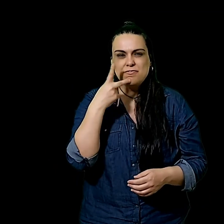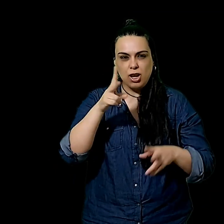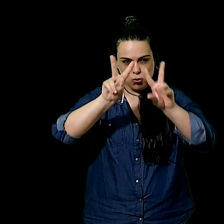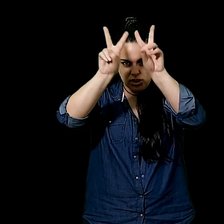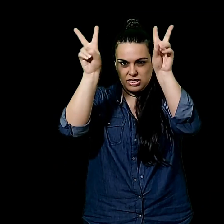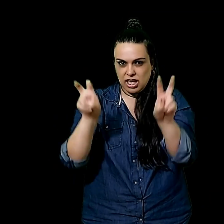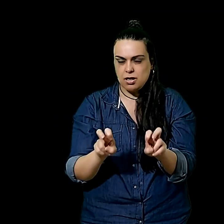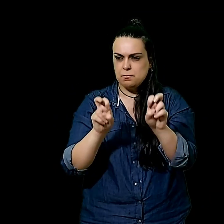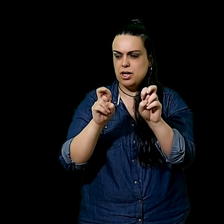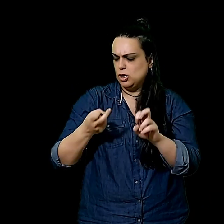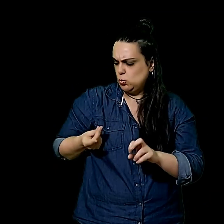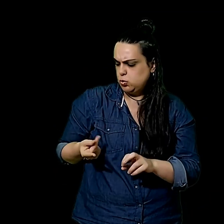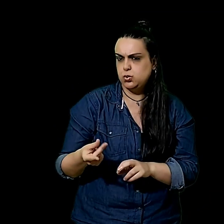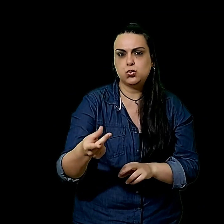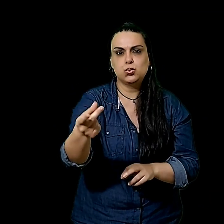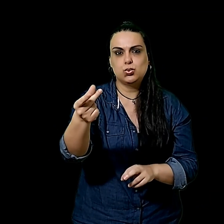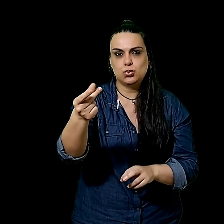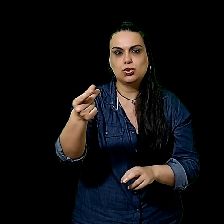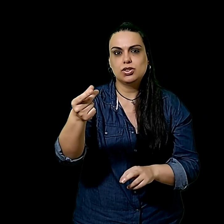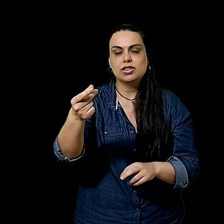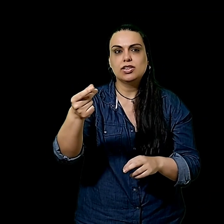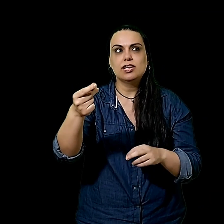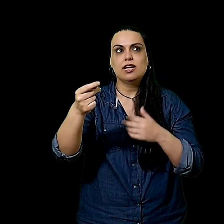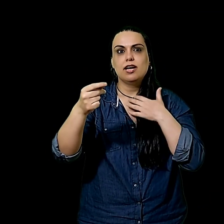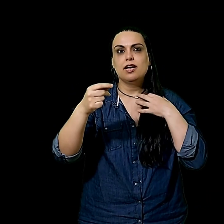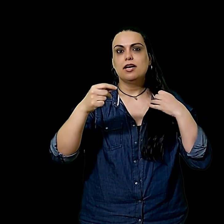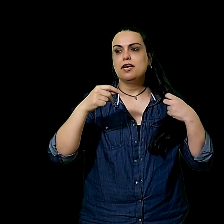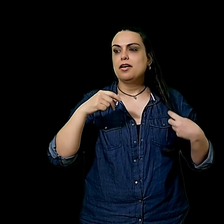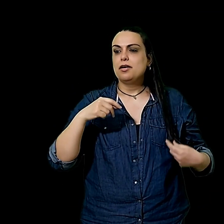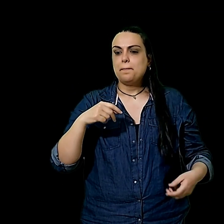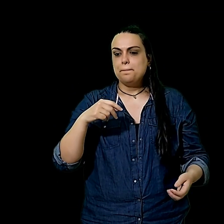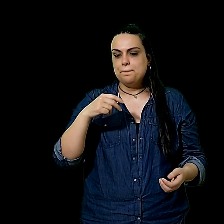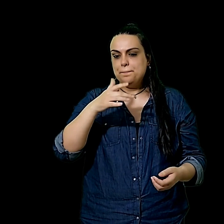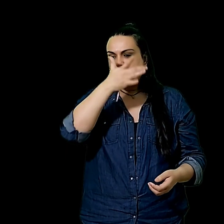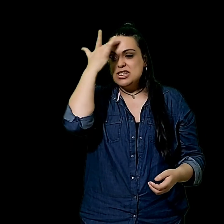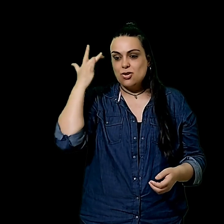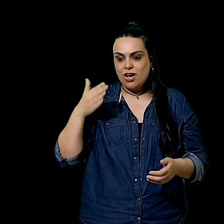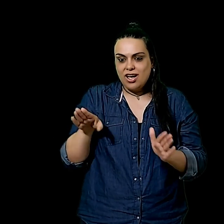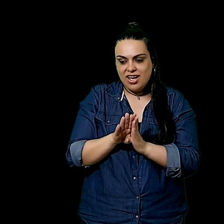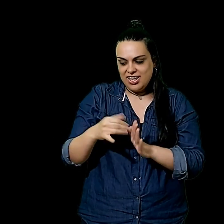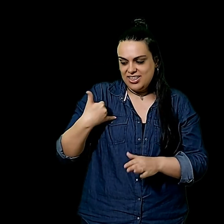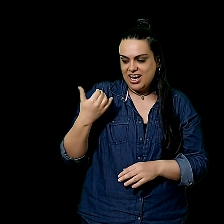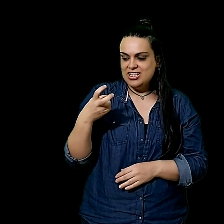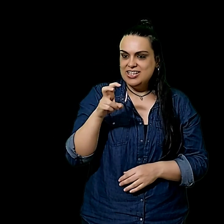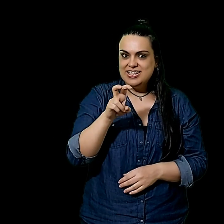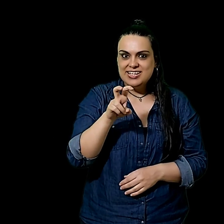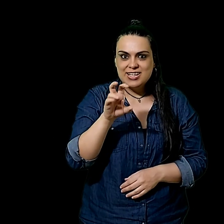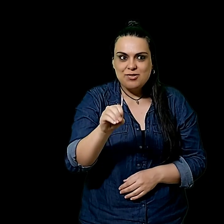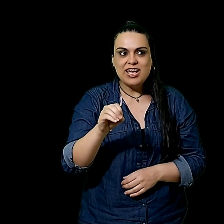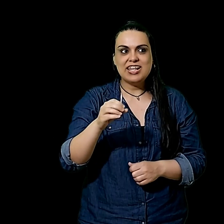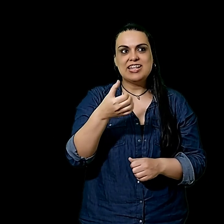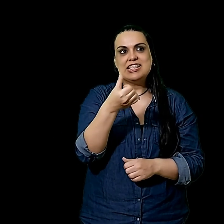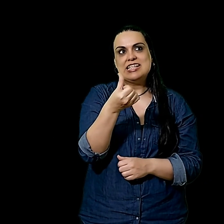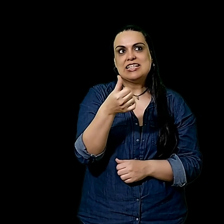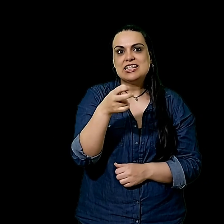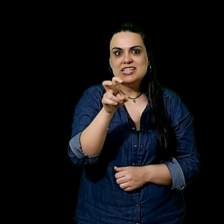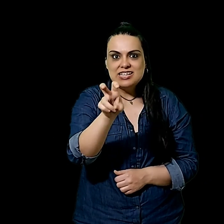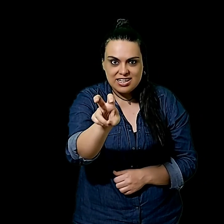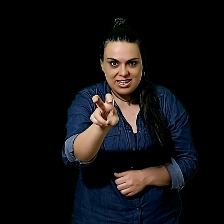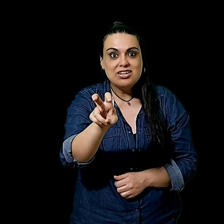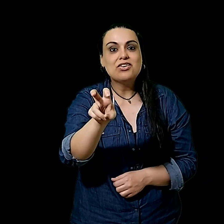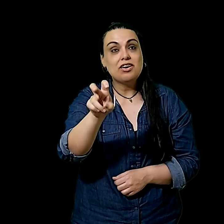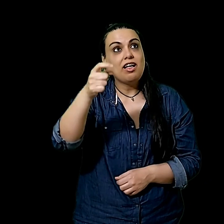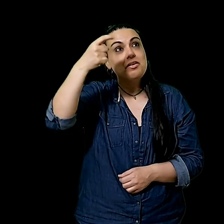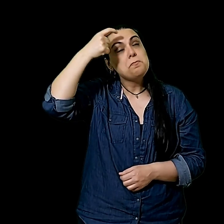hoje sobre a durabilidade da chamada, de alguém que chega aos 50 anos de idade, de alguém que chega aos 65 anos de idade, e